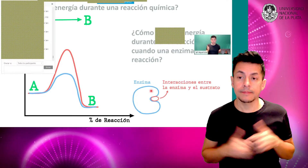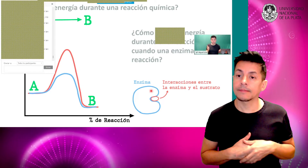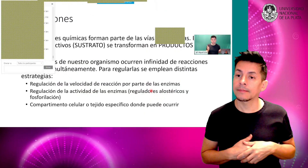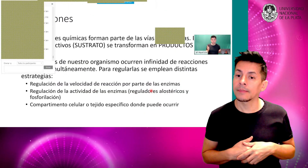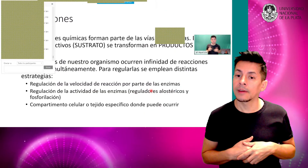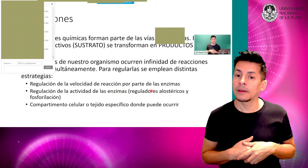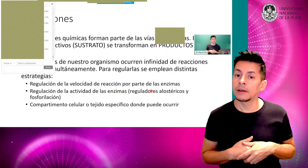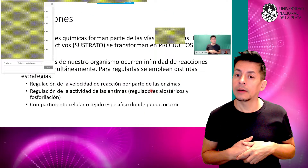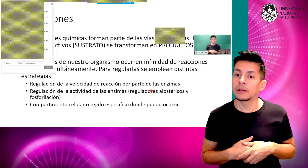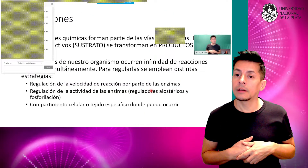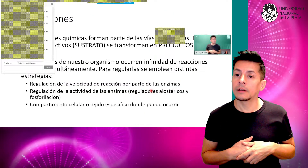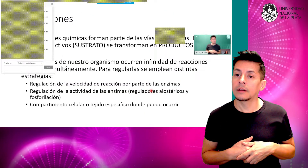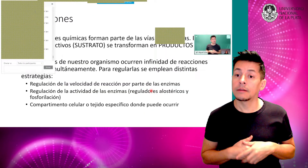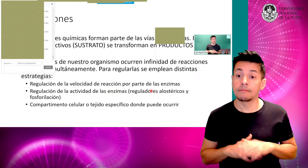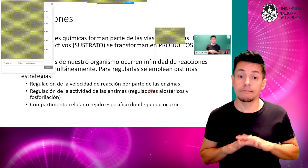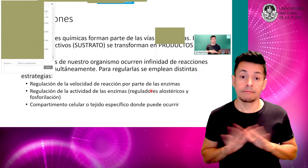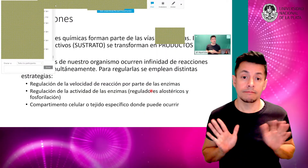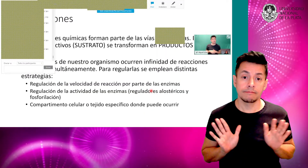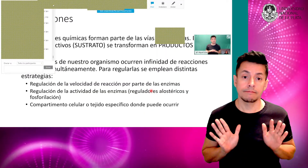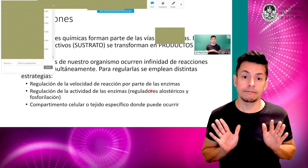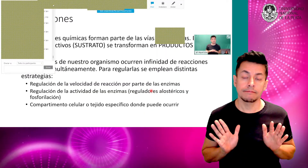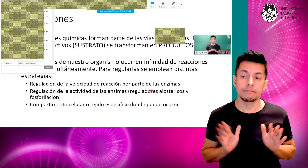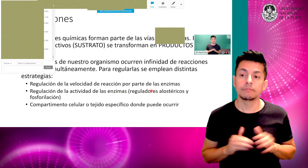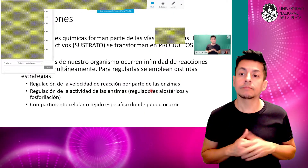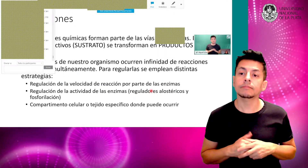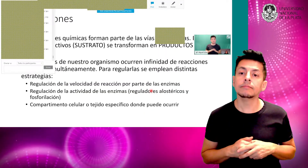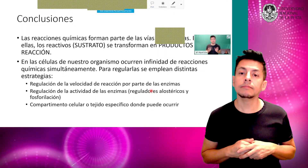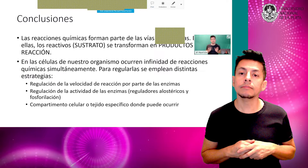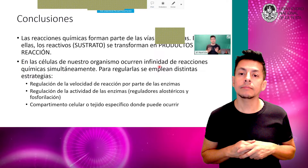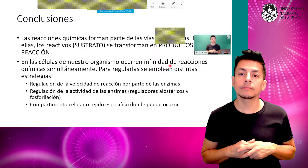Uy, esto está duplicado. Ahí está.